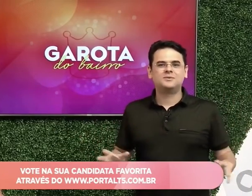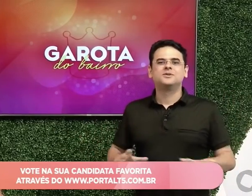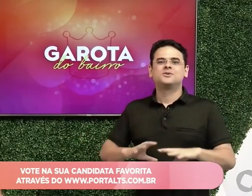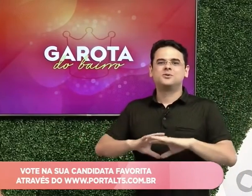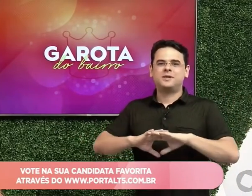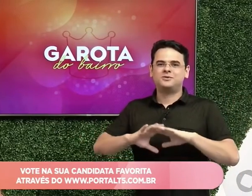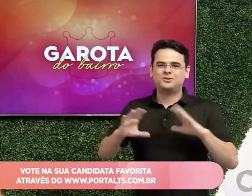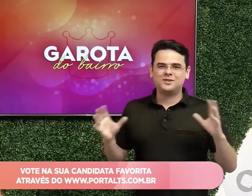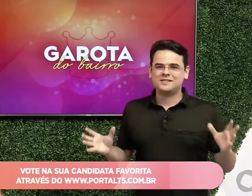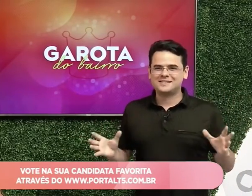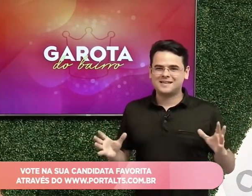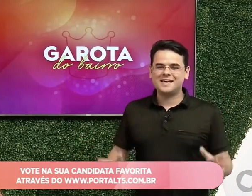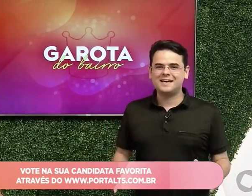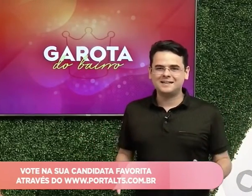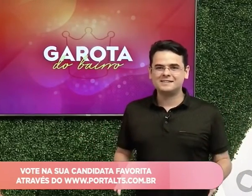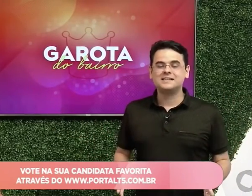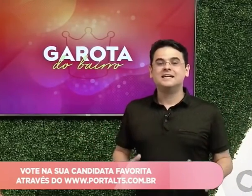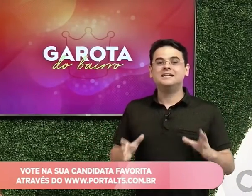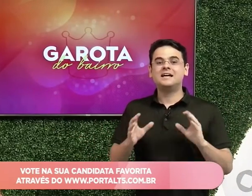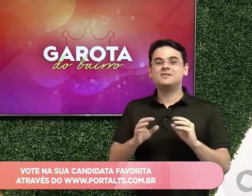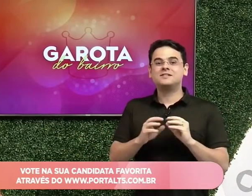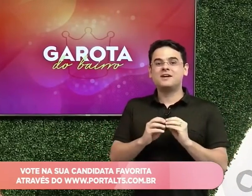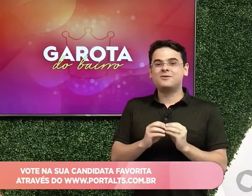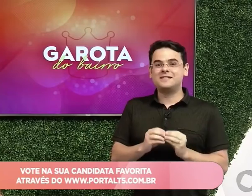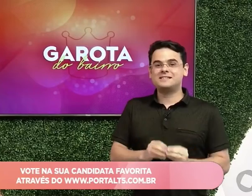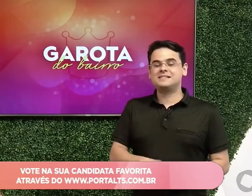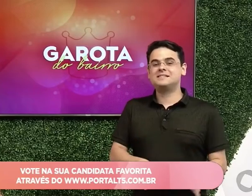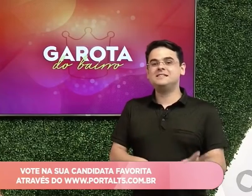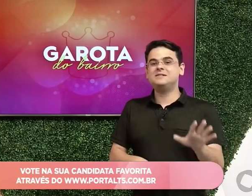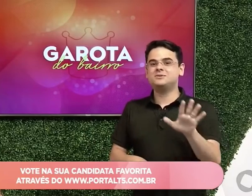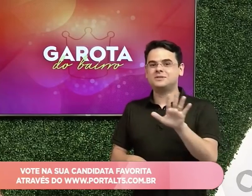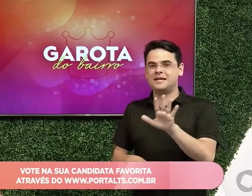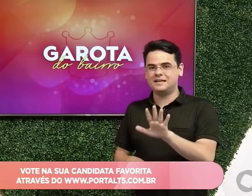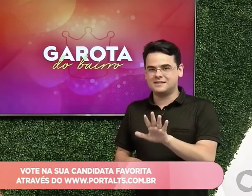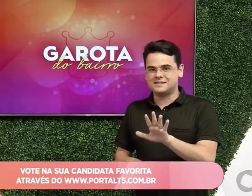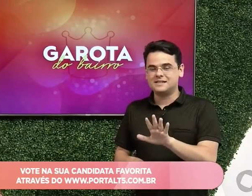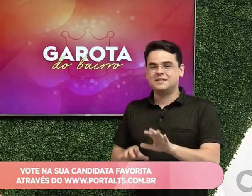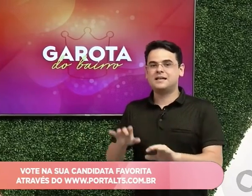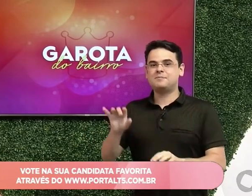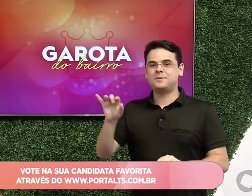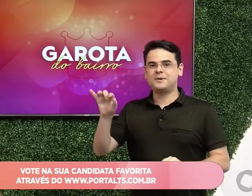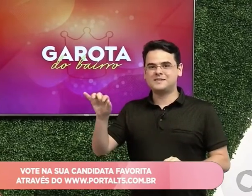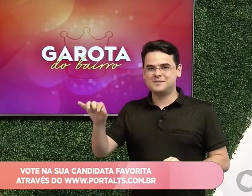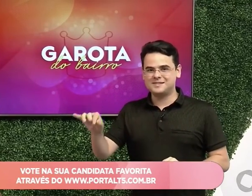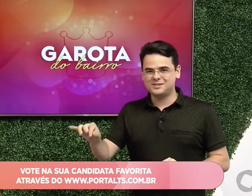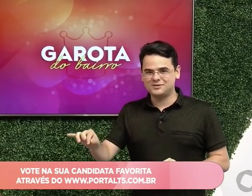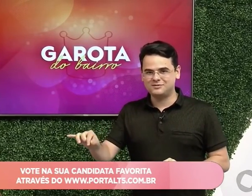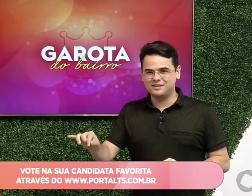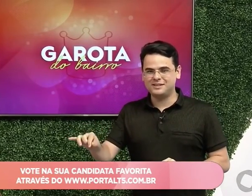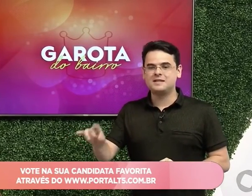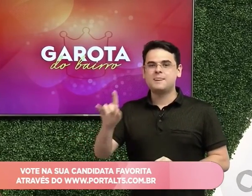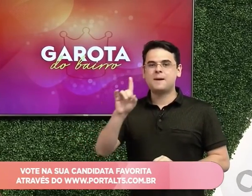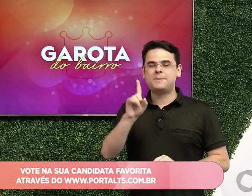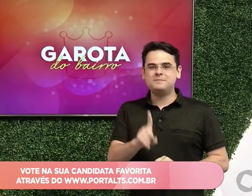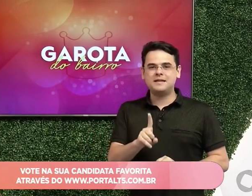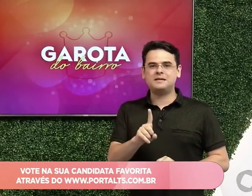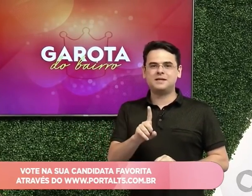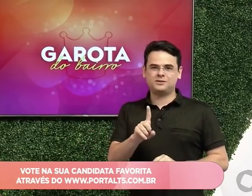vieram, souberam de todas as regras. E aí você vai conhecer cinco delas na próxima sexta-feira, na primeira